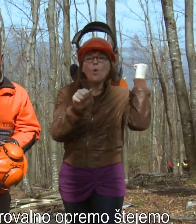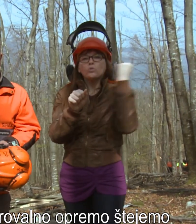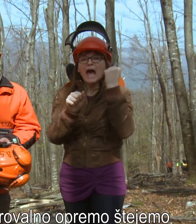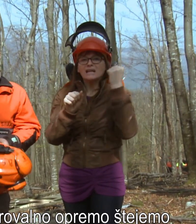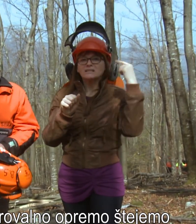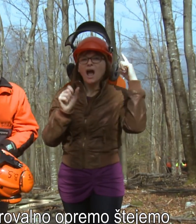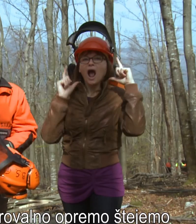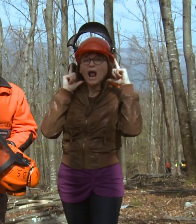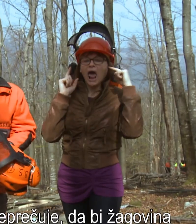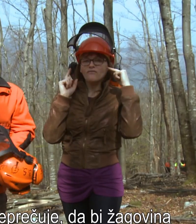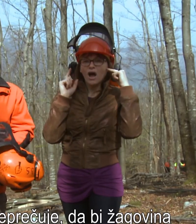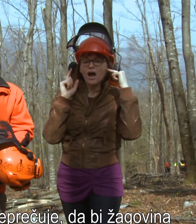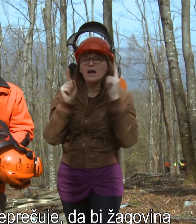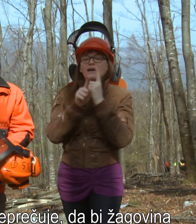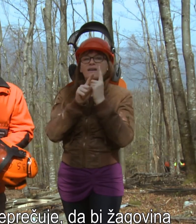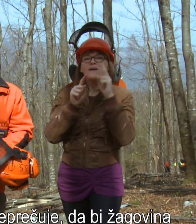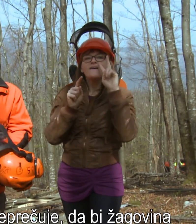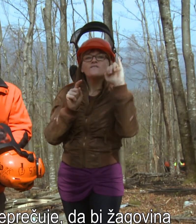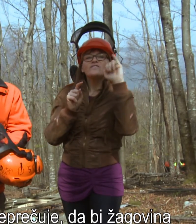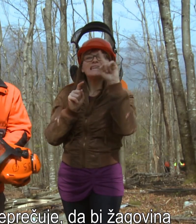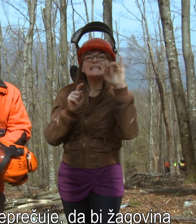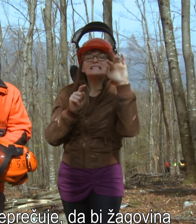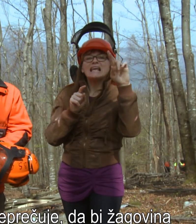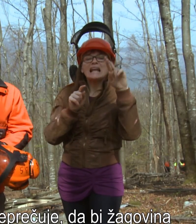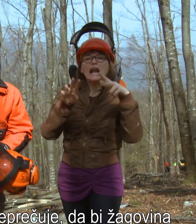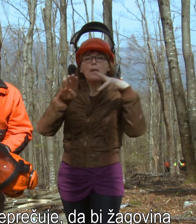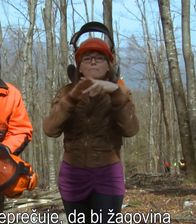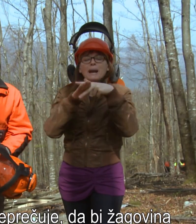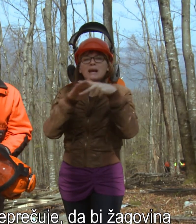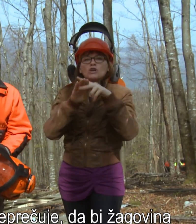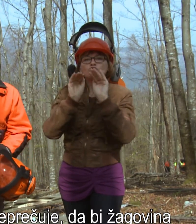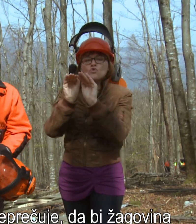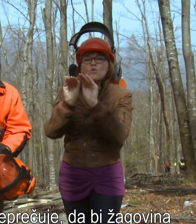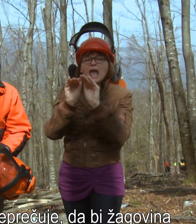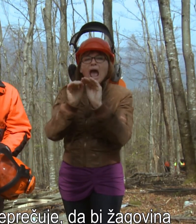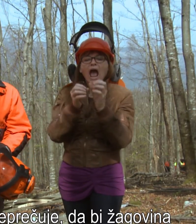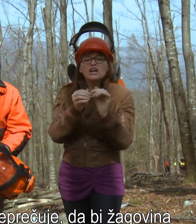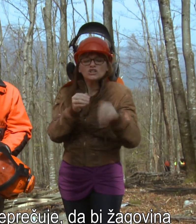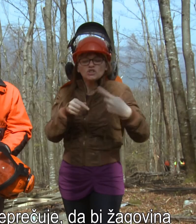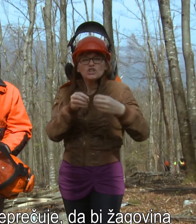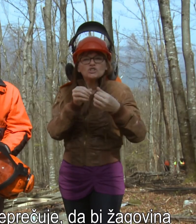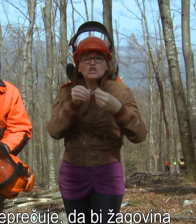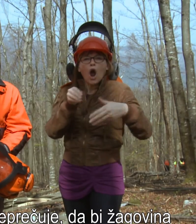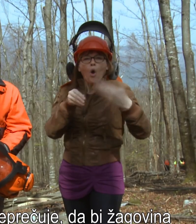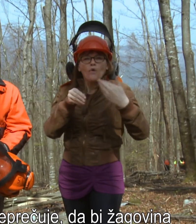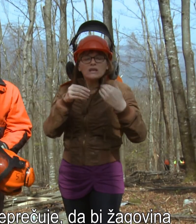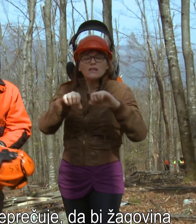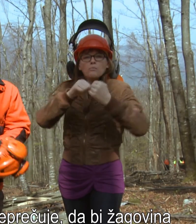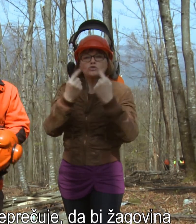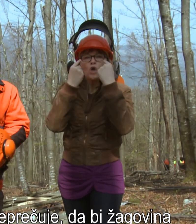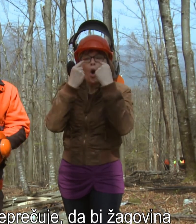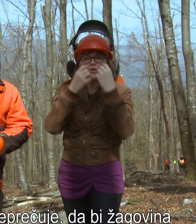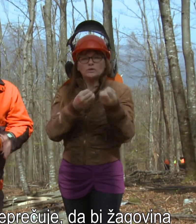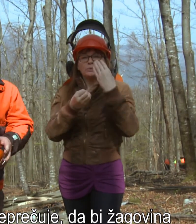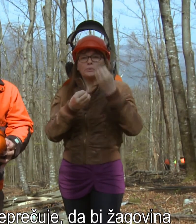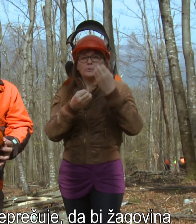glavo. Potem ima vizir, ki preprečuje, da bi žagovina poškodovala mi oči.